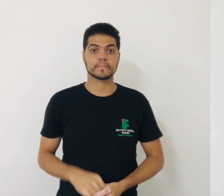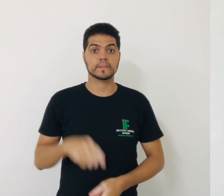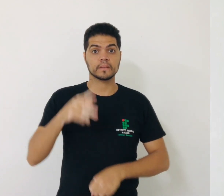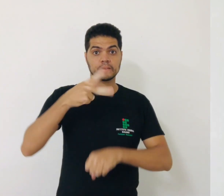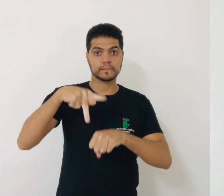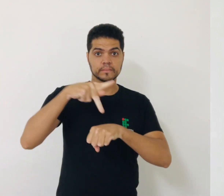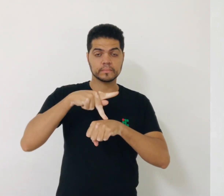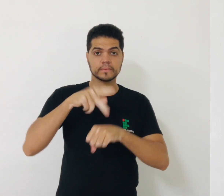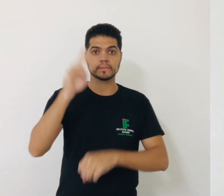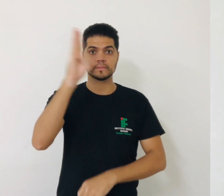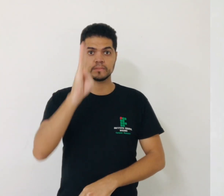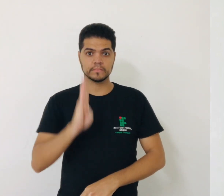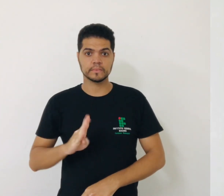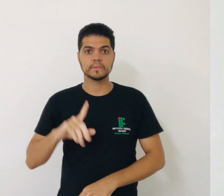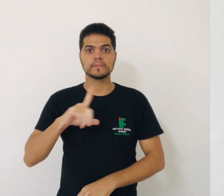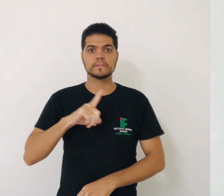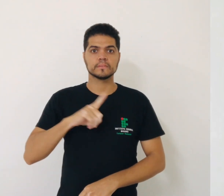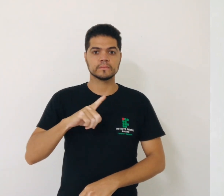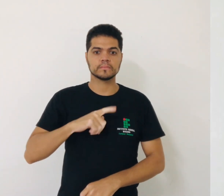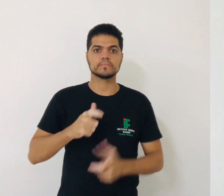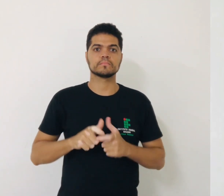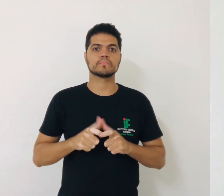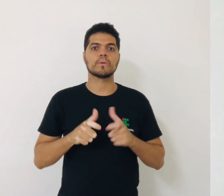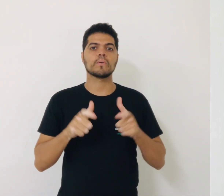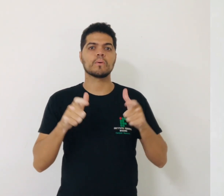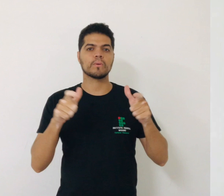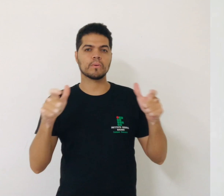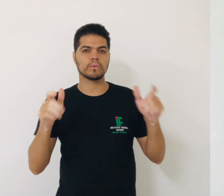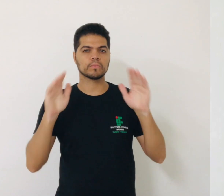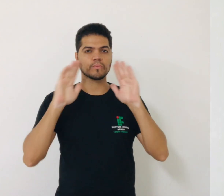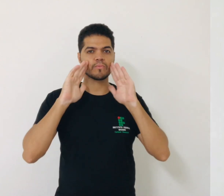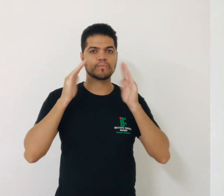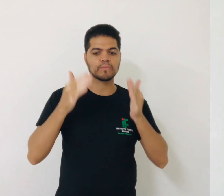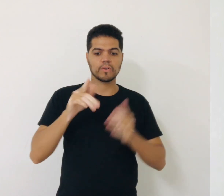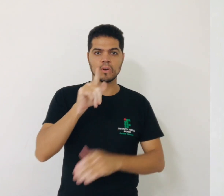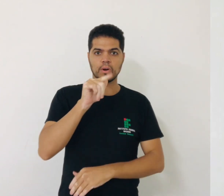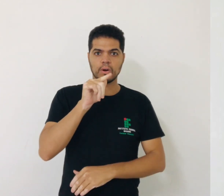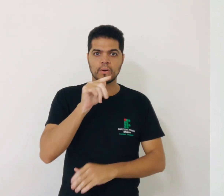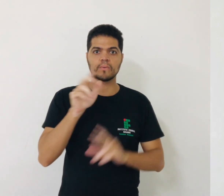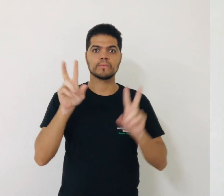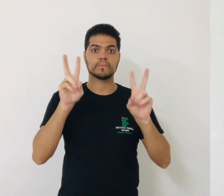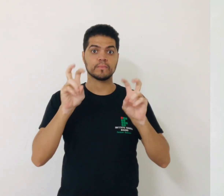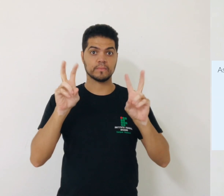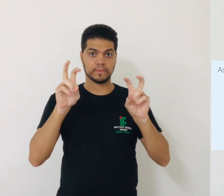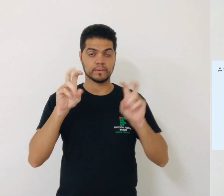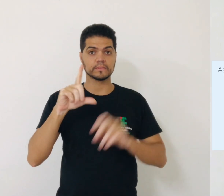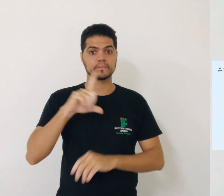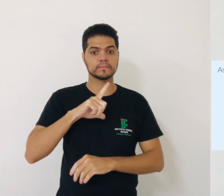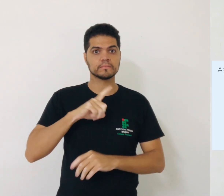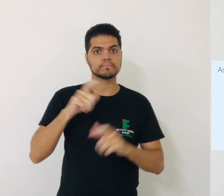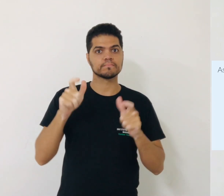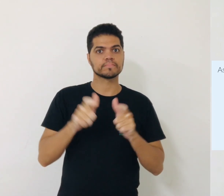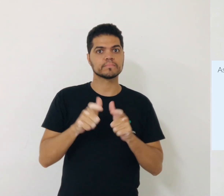território privilegiado em potencial hídrico, que detém uma das maiores reservas de água doce do